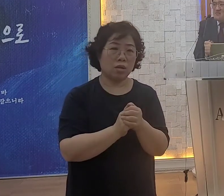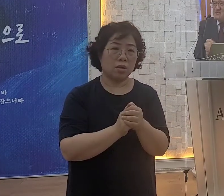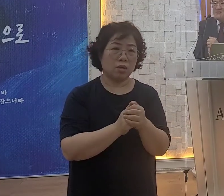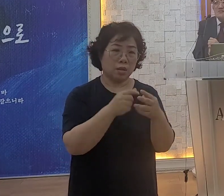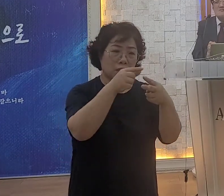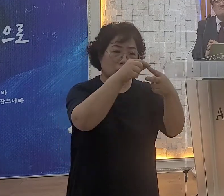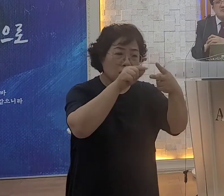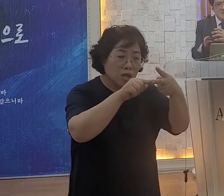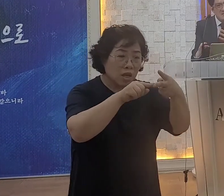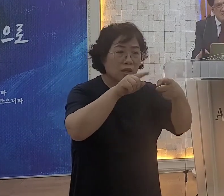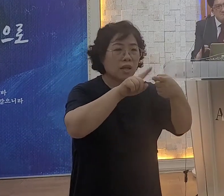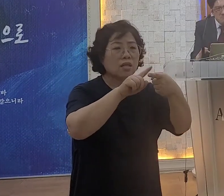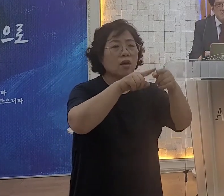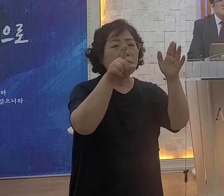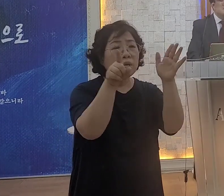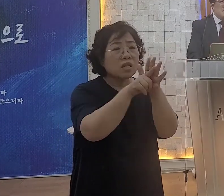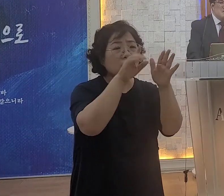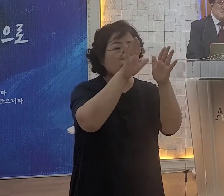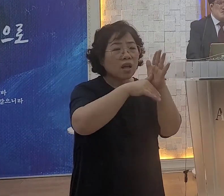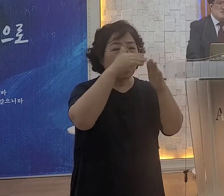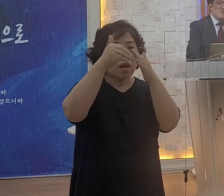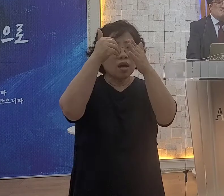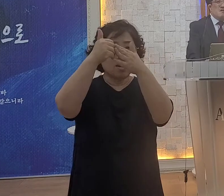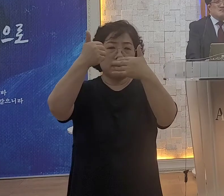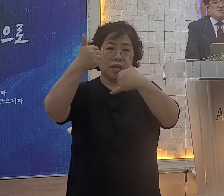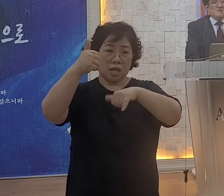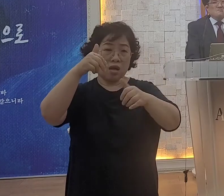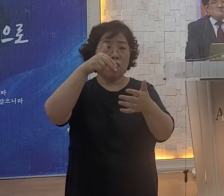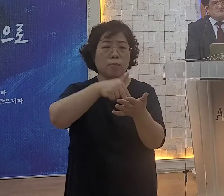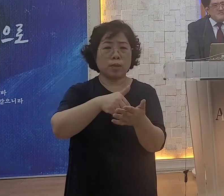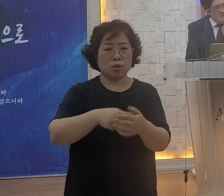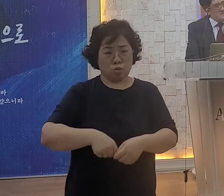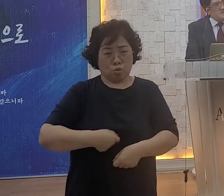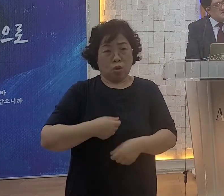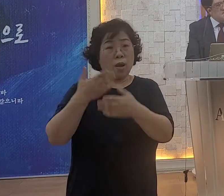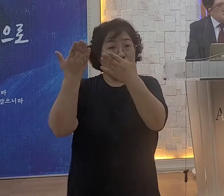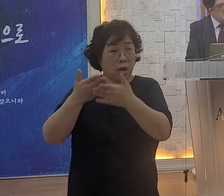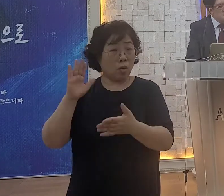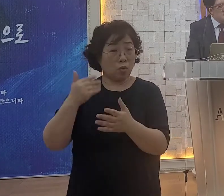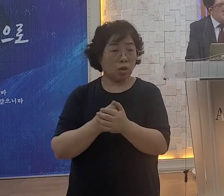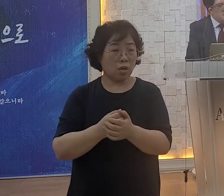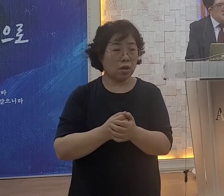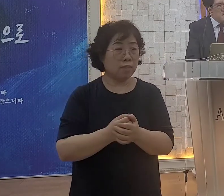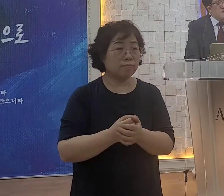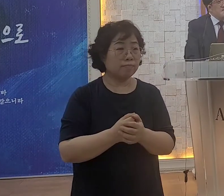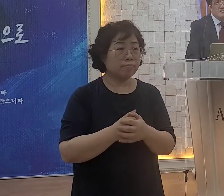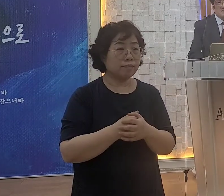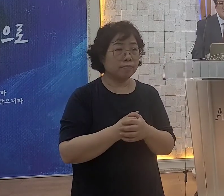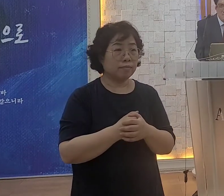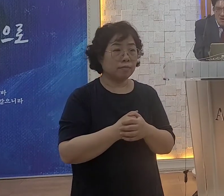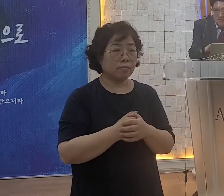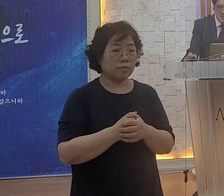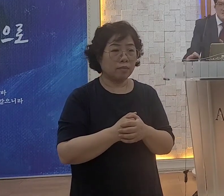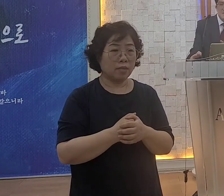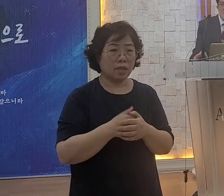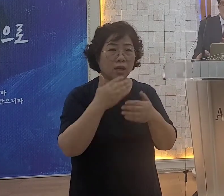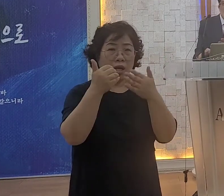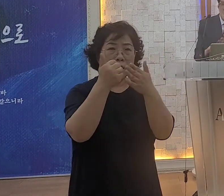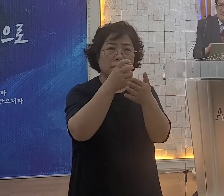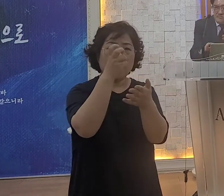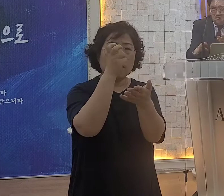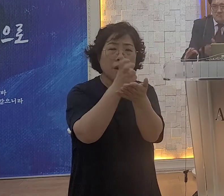의, 즉 의롭게 된다. 구원받는다. 라고 하는 율법으로 안 되는 이 일을 하나님께서 또 다른